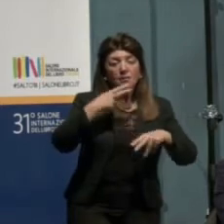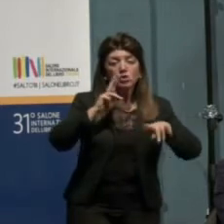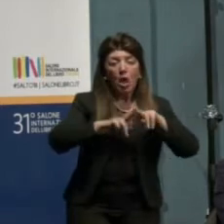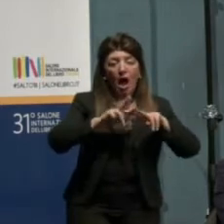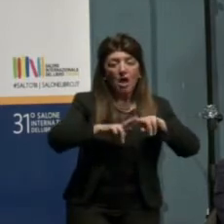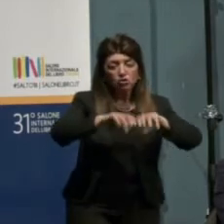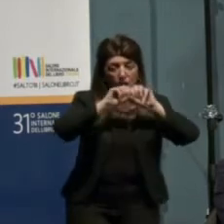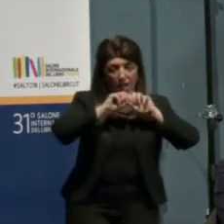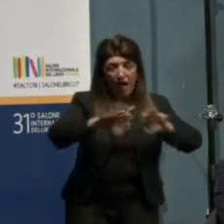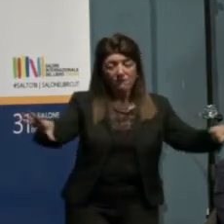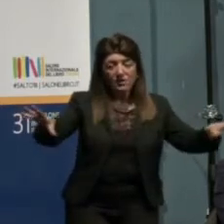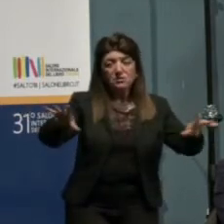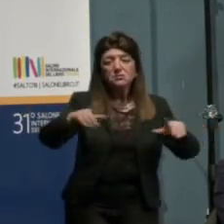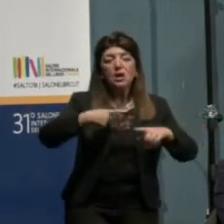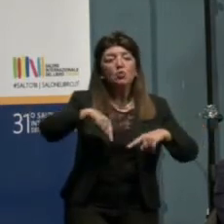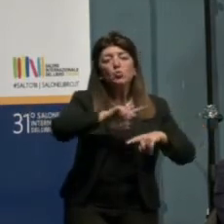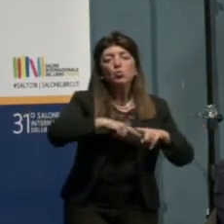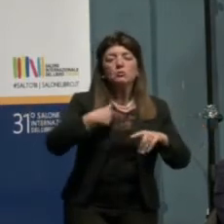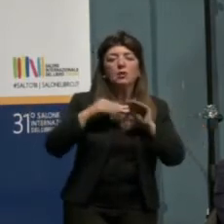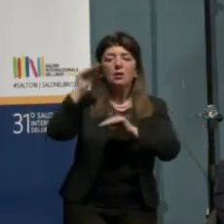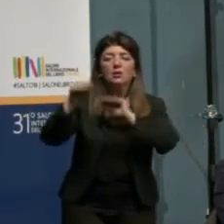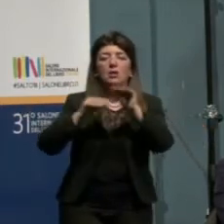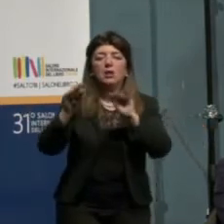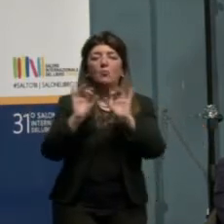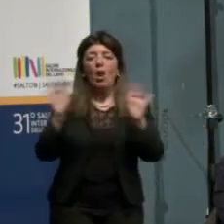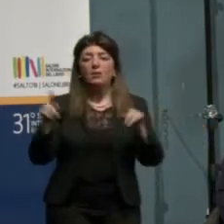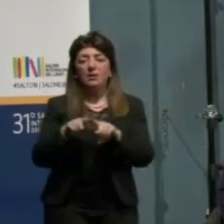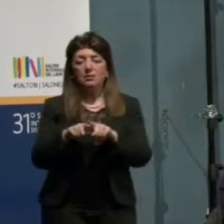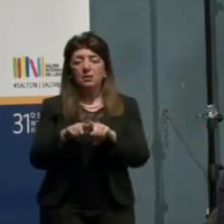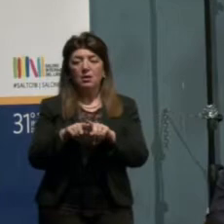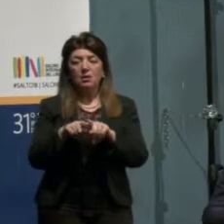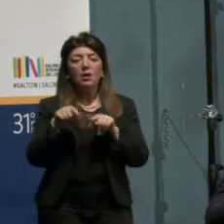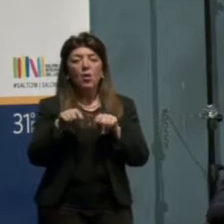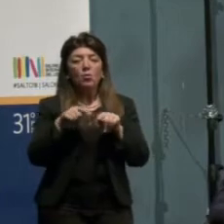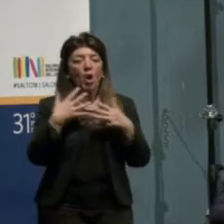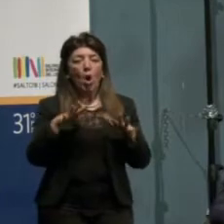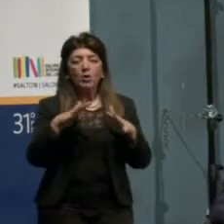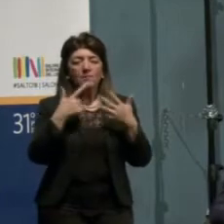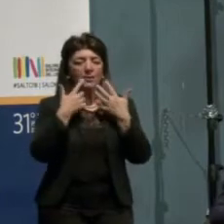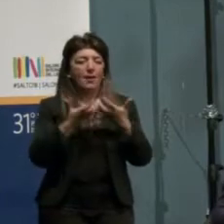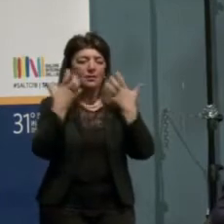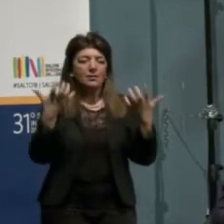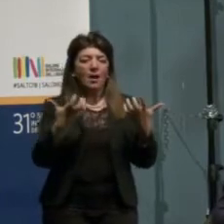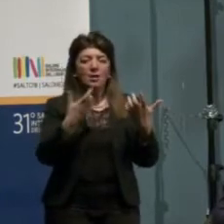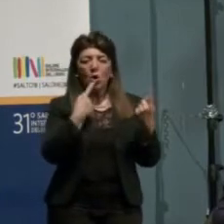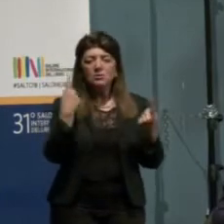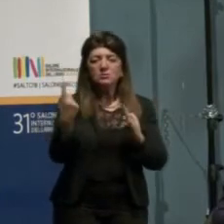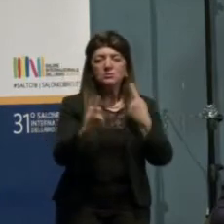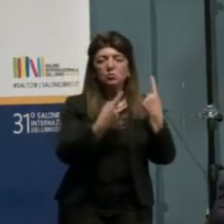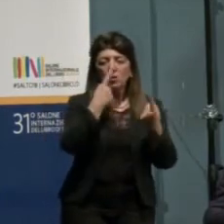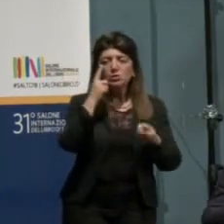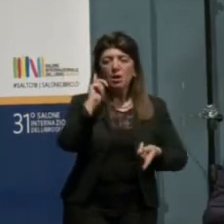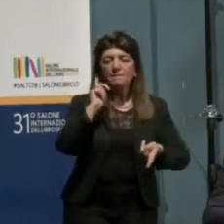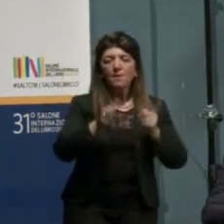immediatamente la libertà è evidentemente è una questione politica questa come come tutto quello che riguarda